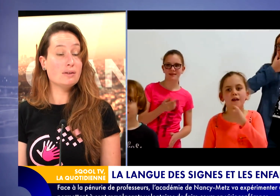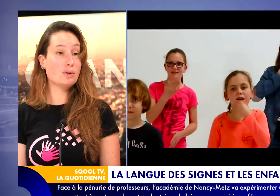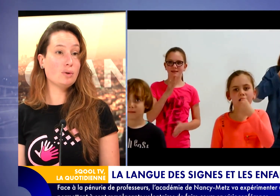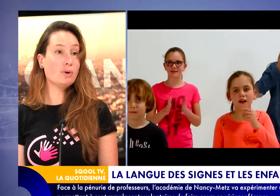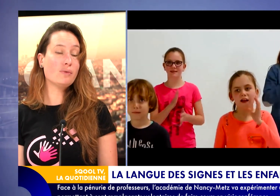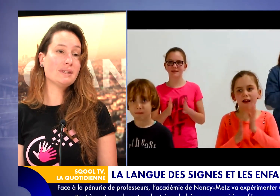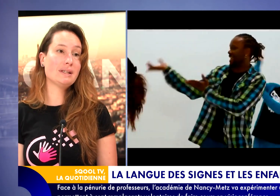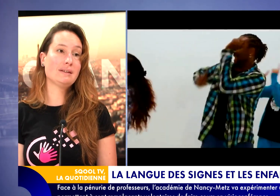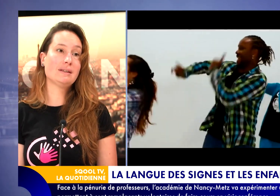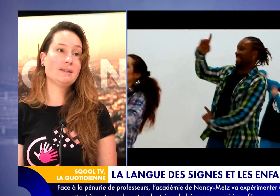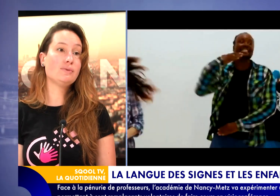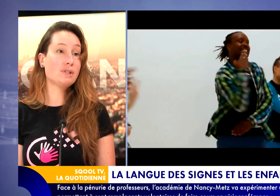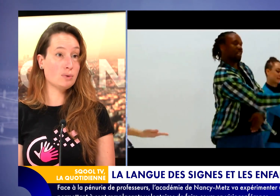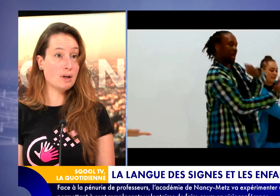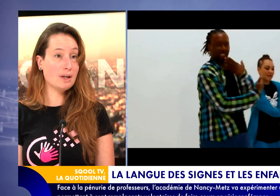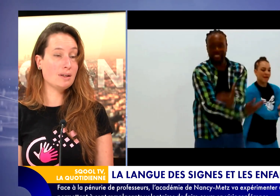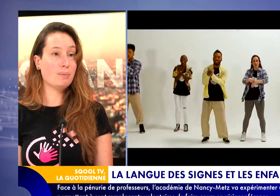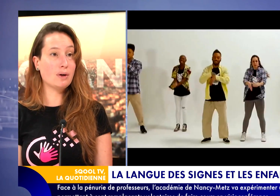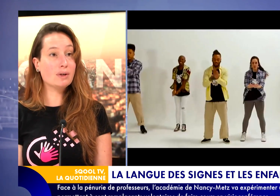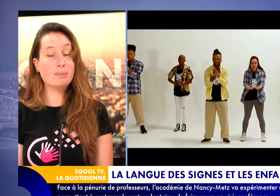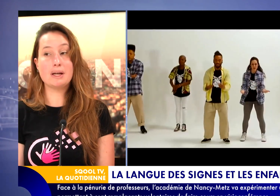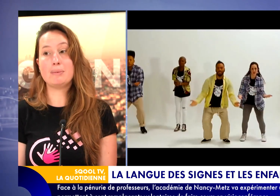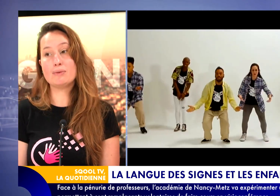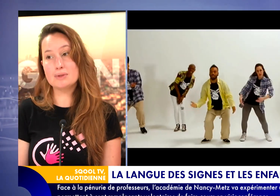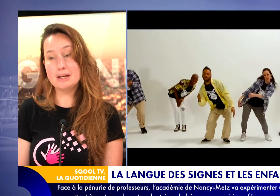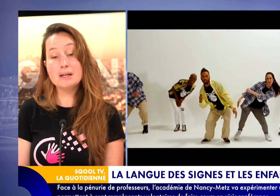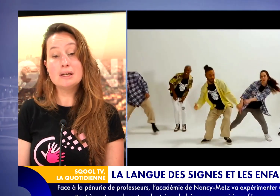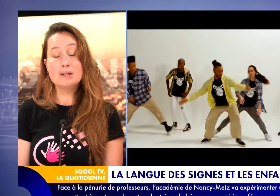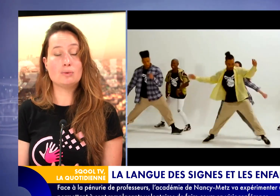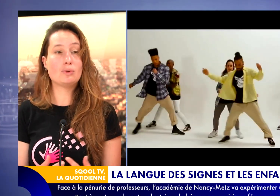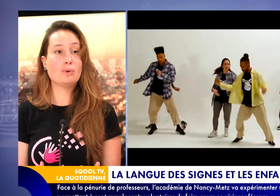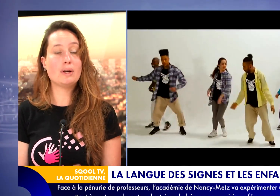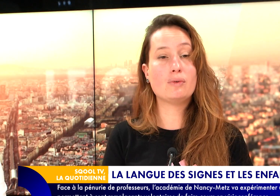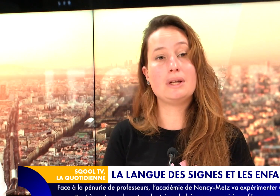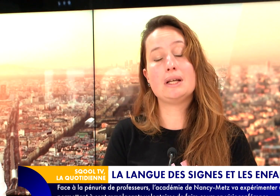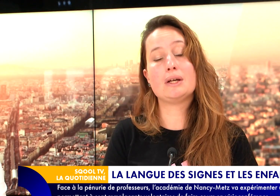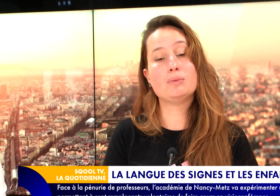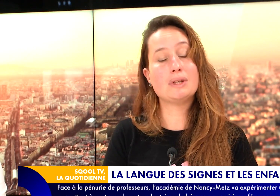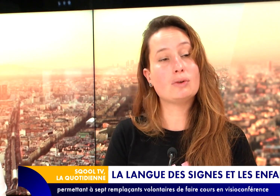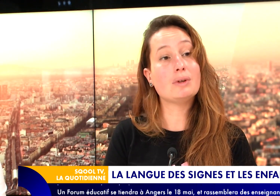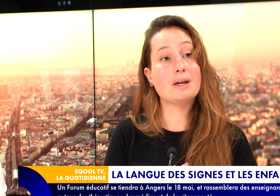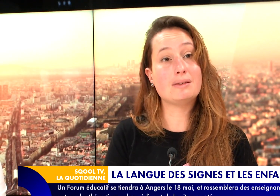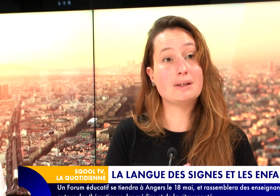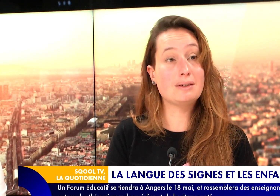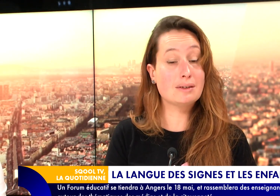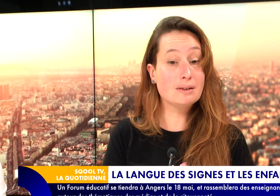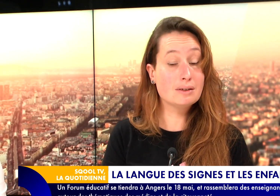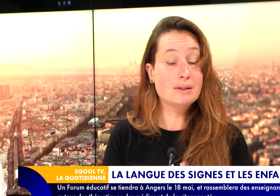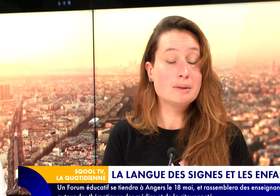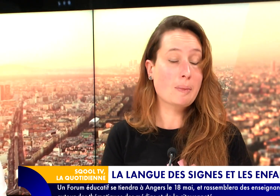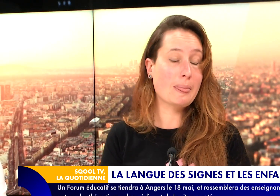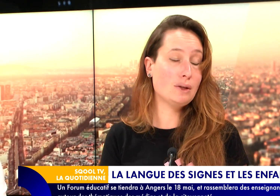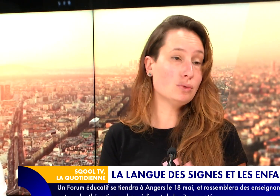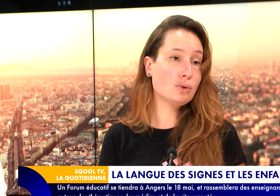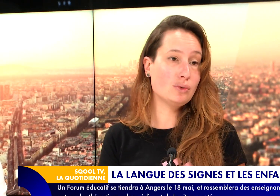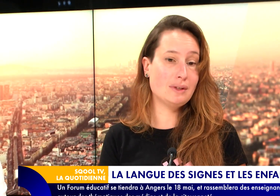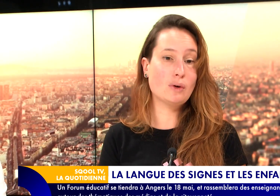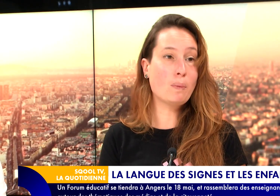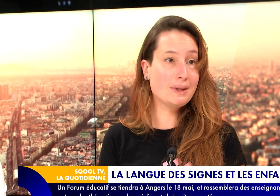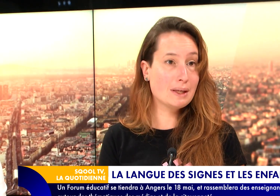c'est que lui, en fait, il était natif chinois avec des parents qui ne parlaient pas français. Donc, les communications étaient assez restreintes. Et donc, c'était compliqué